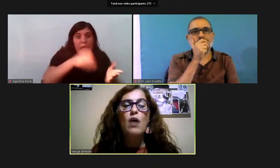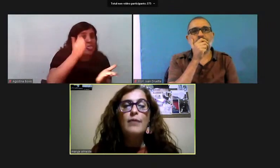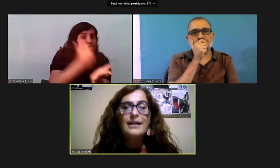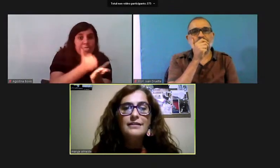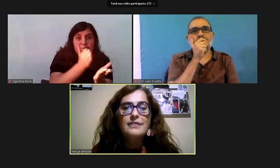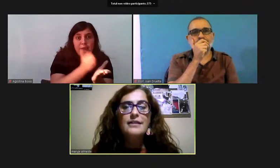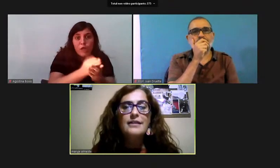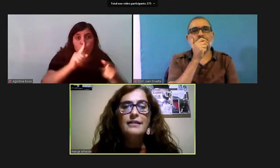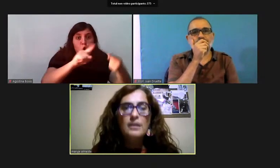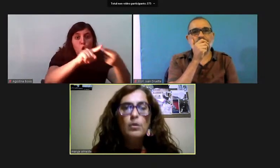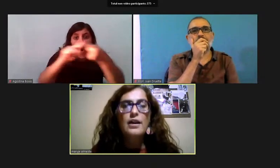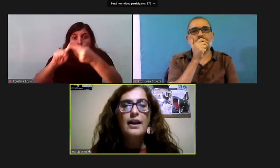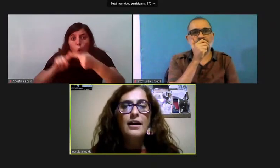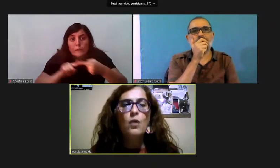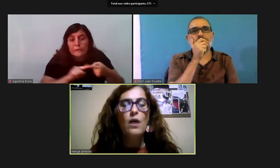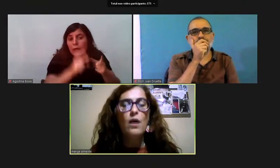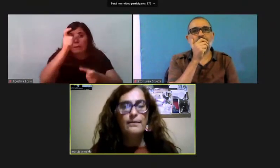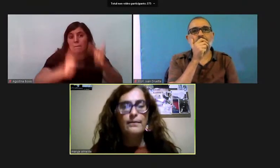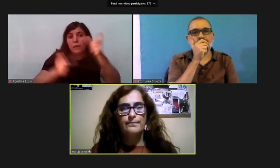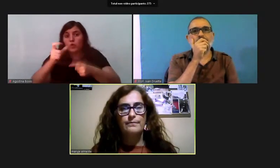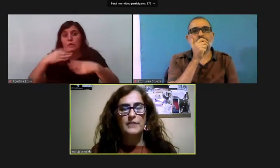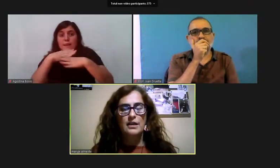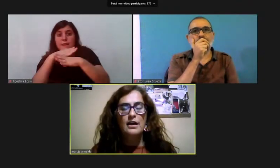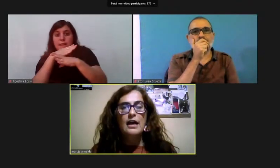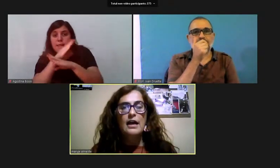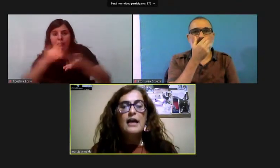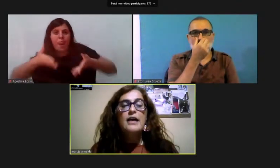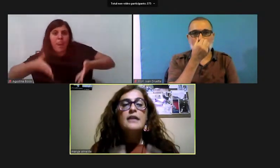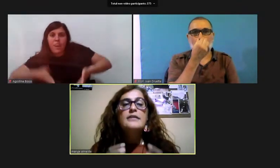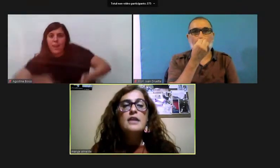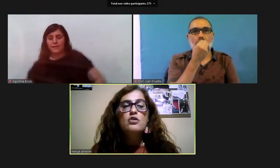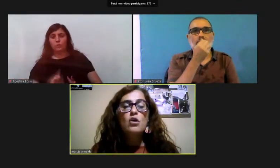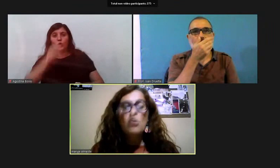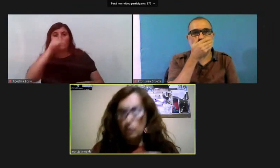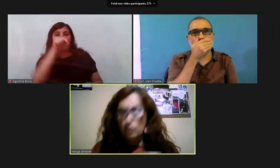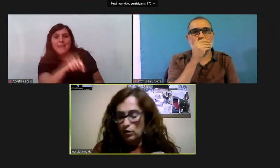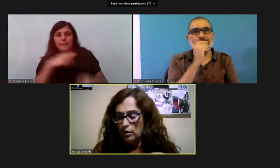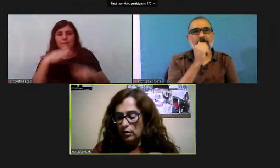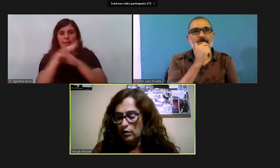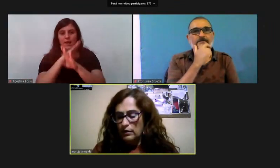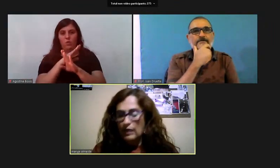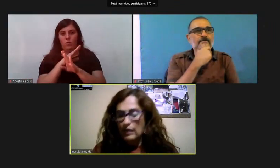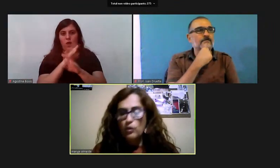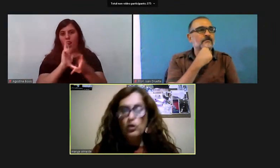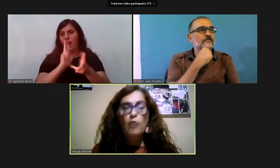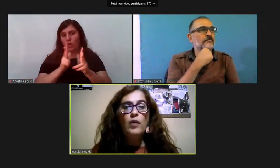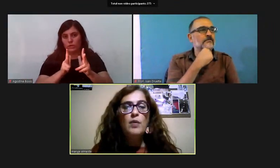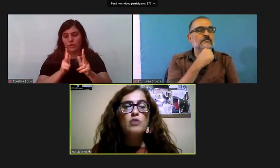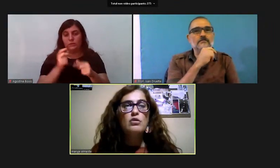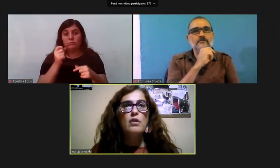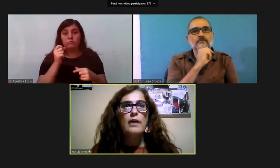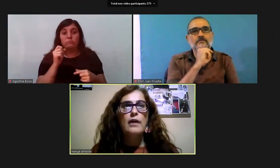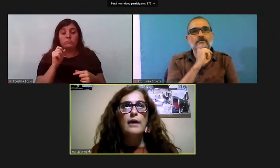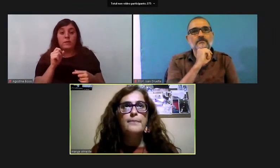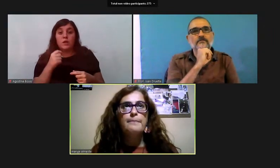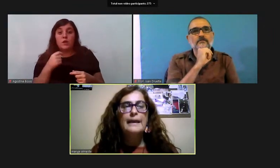con los hablantes nativos de la lengua. Y si eso, digamos, no lo